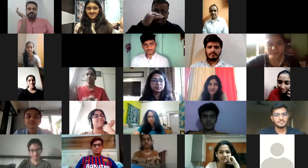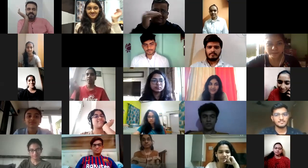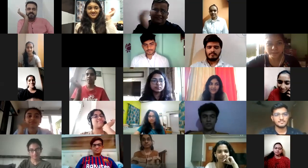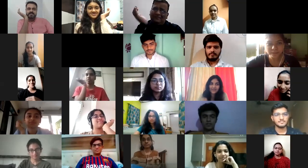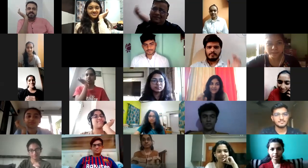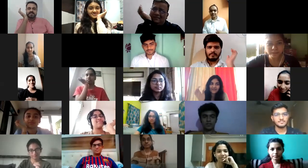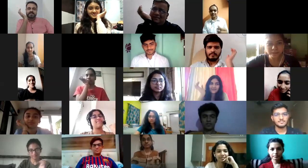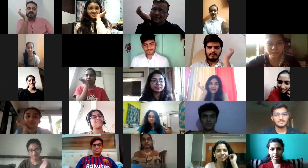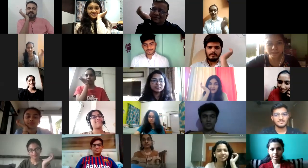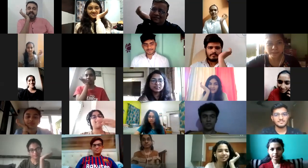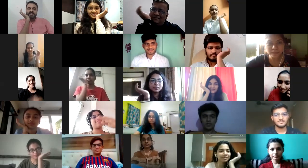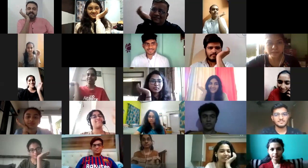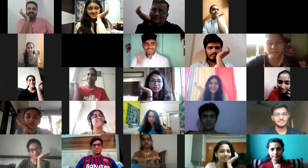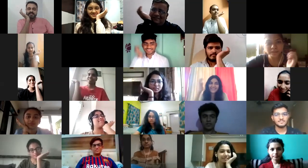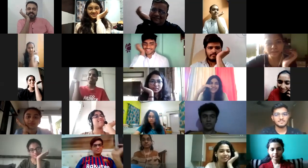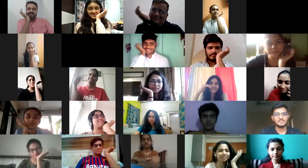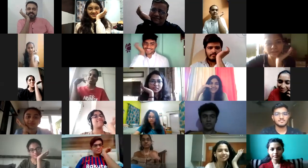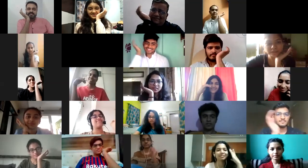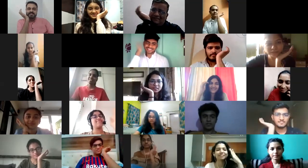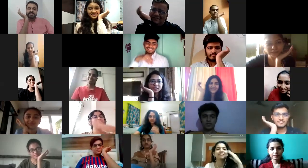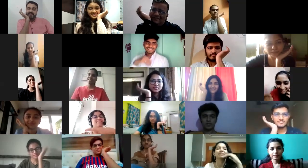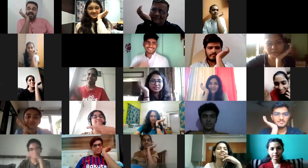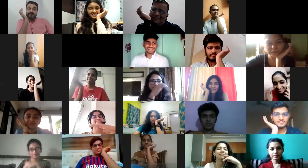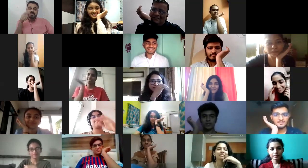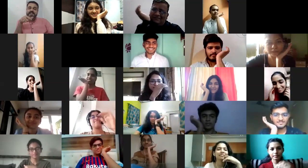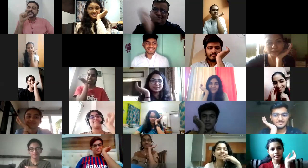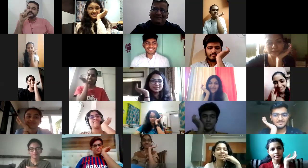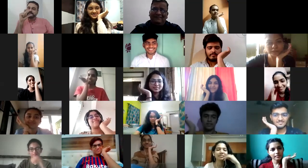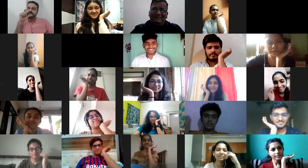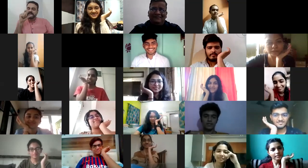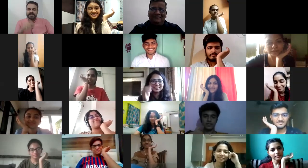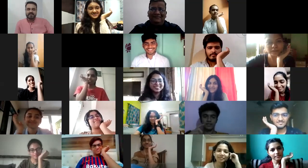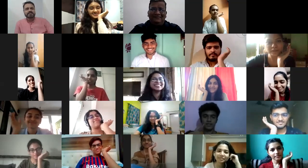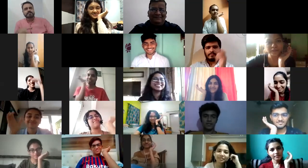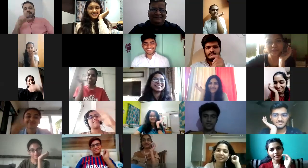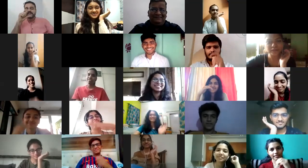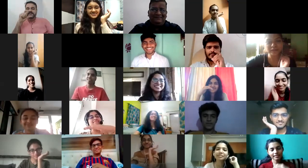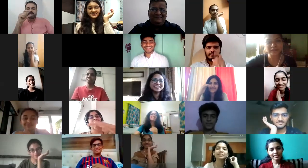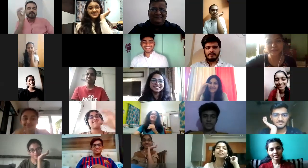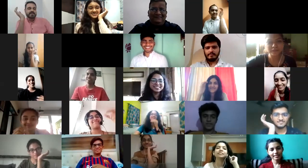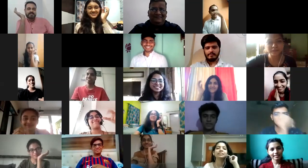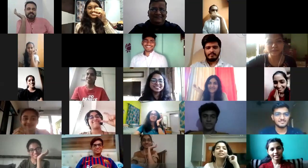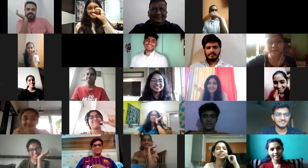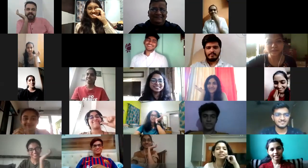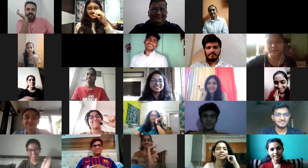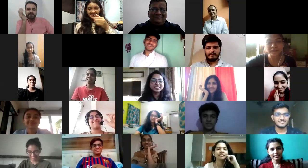This is canteen. Canteen में चल के coffee पिए क्या? Or simply coffee. This canteen, this